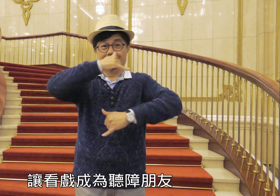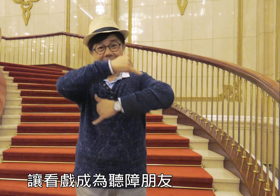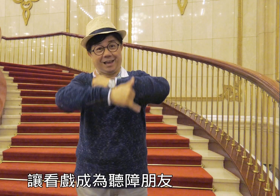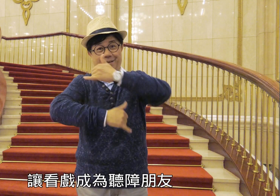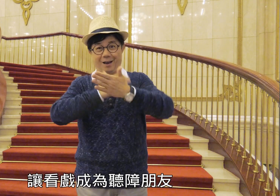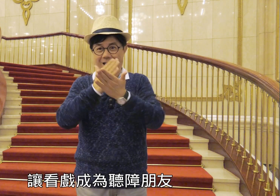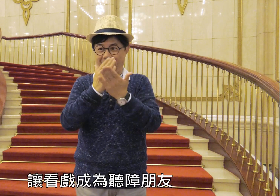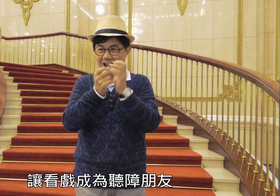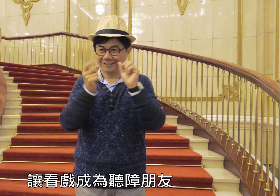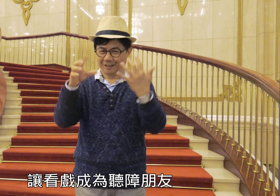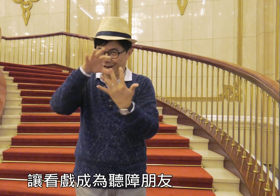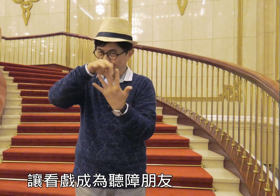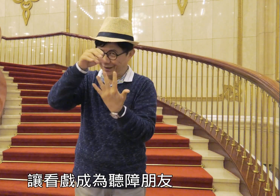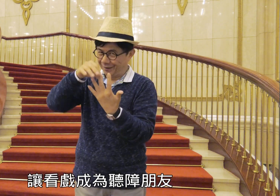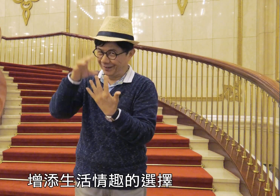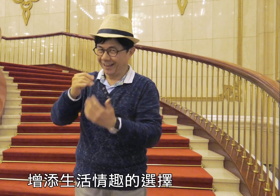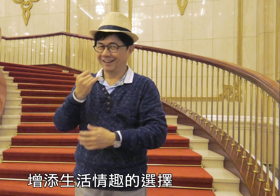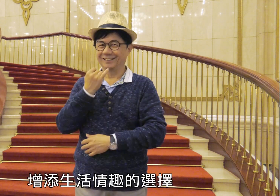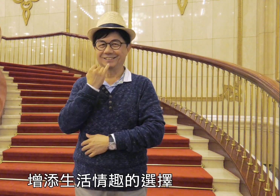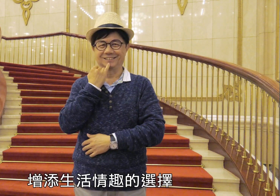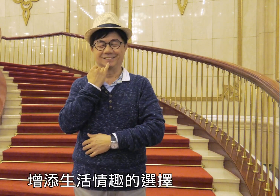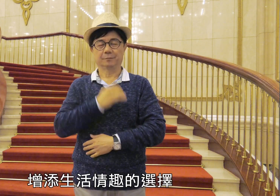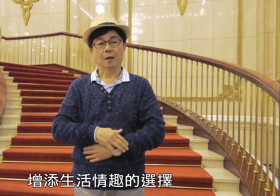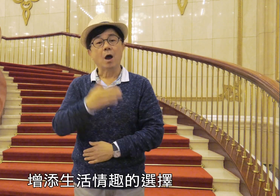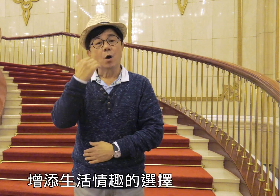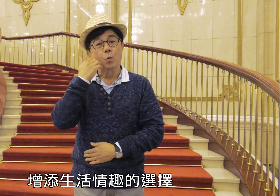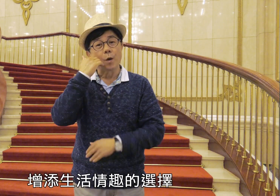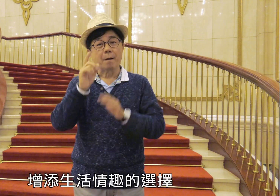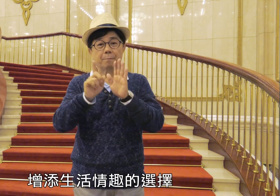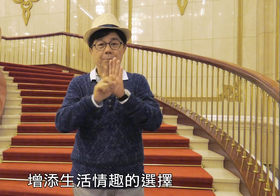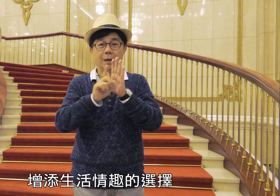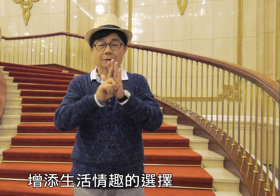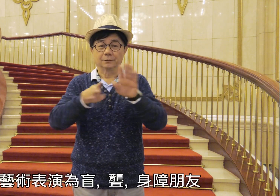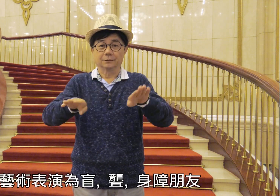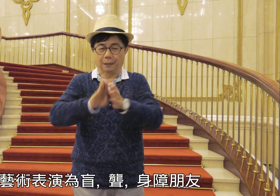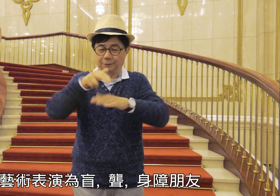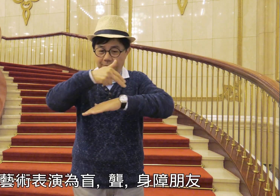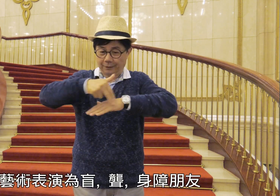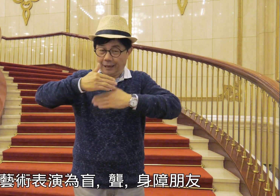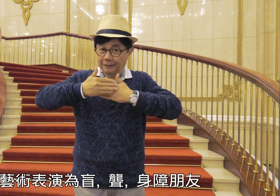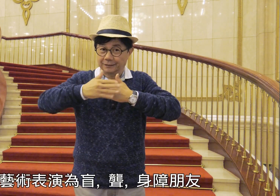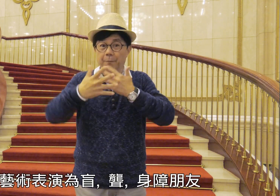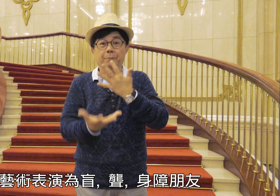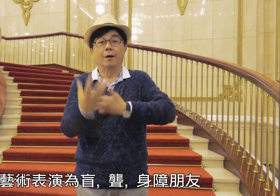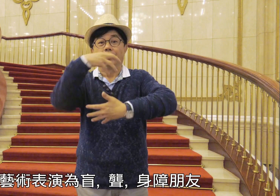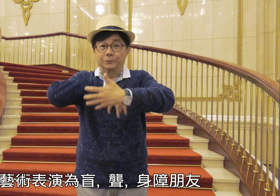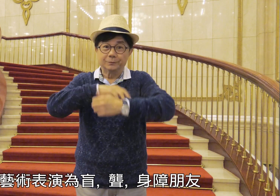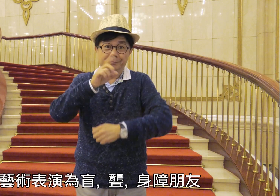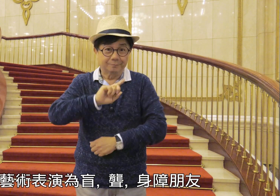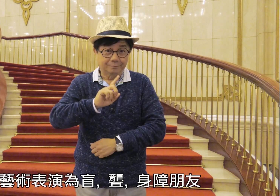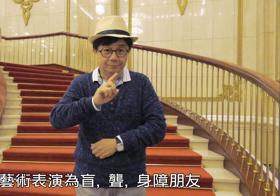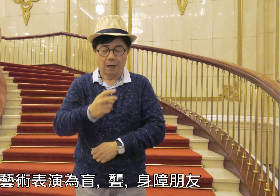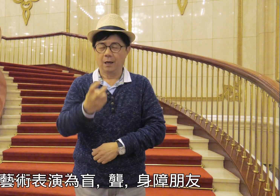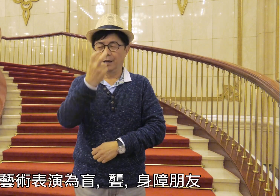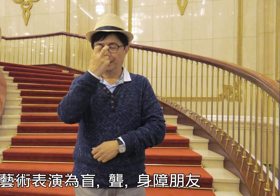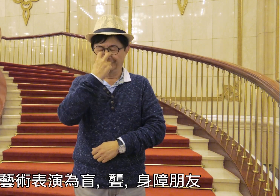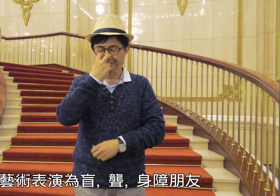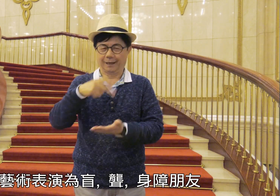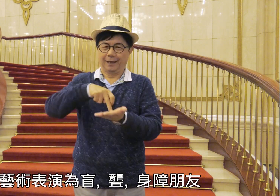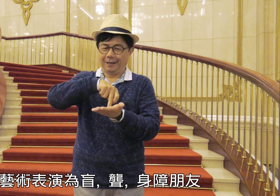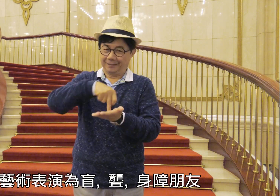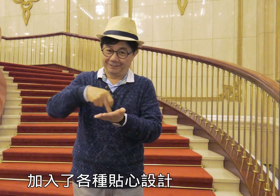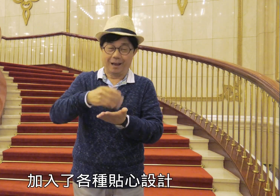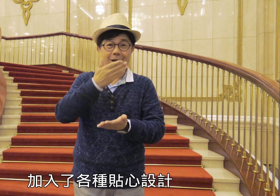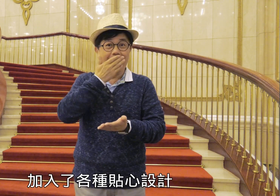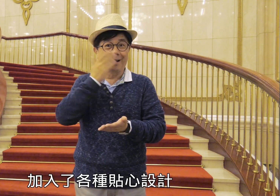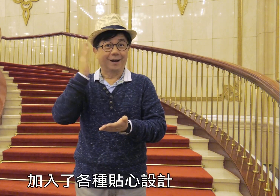看戏呢成为听障朋友增添生活情趣的选择。艺术表演为盲、聋、身